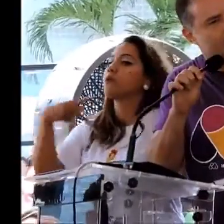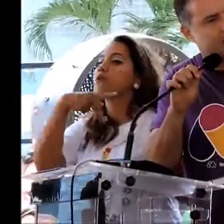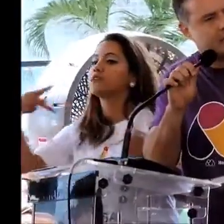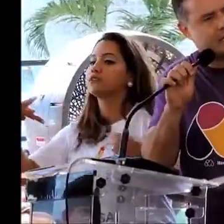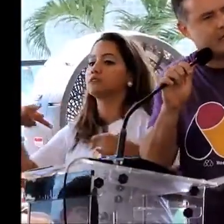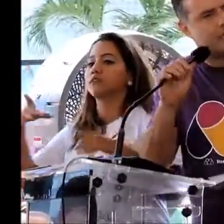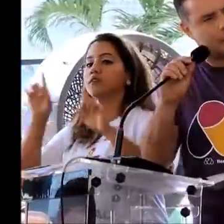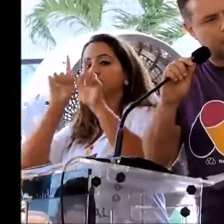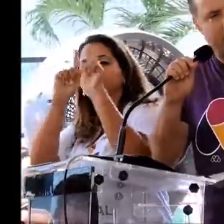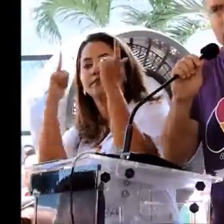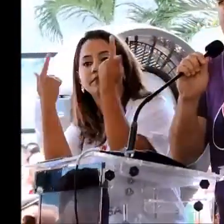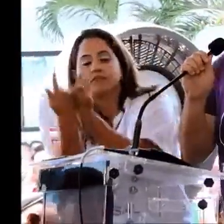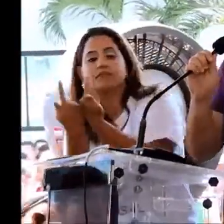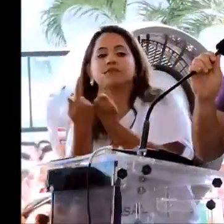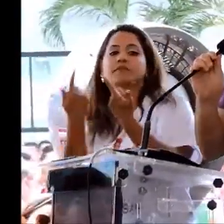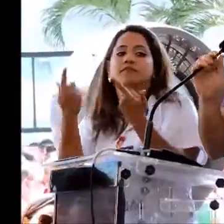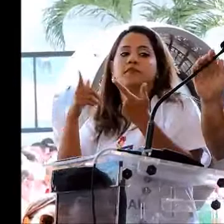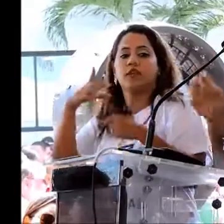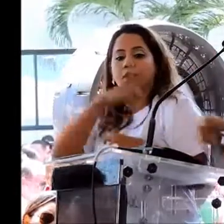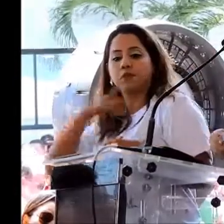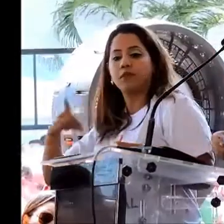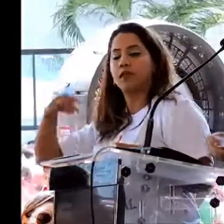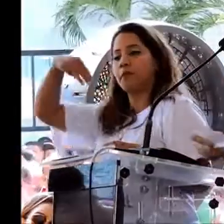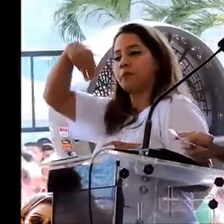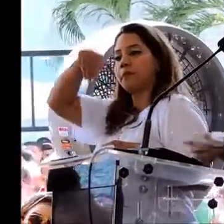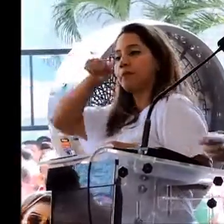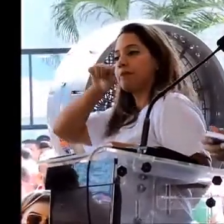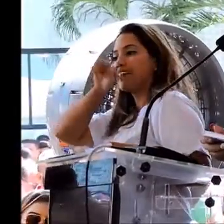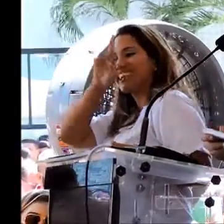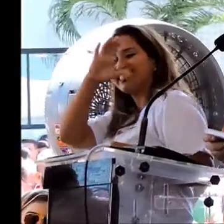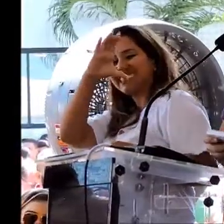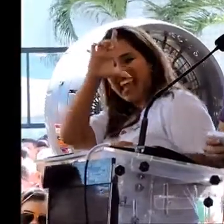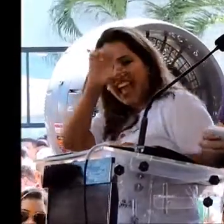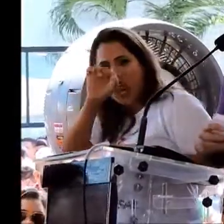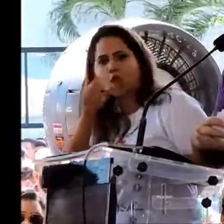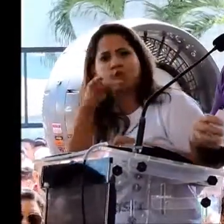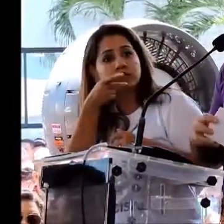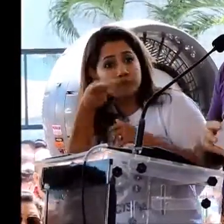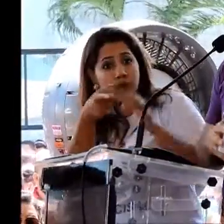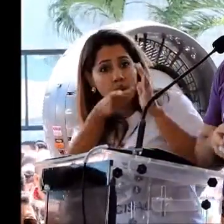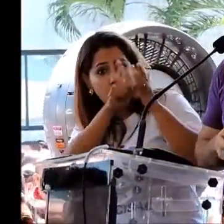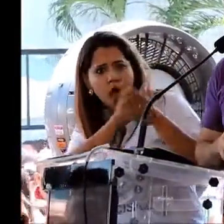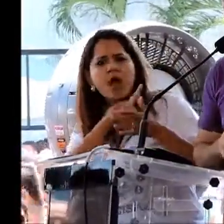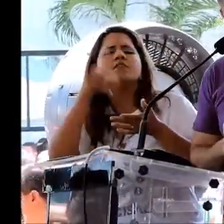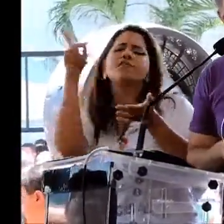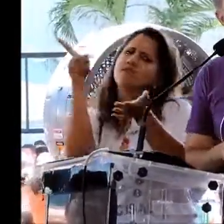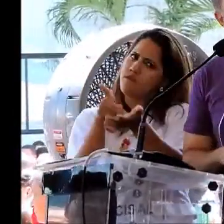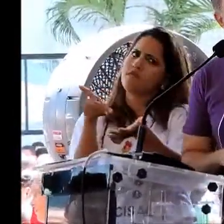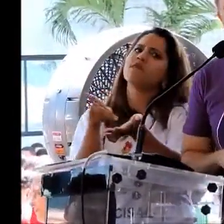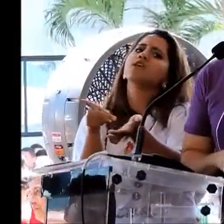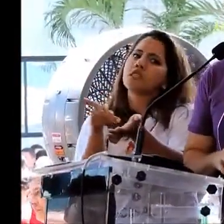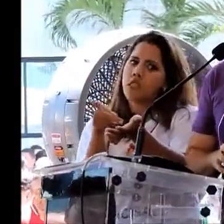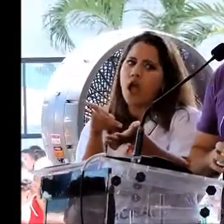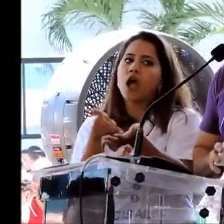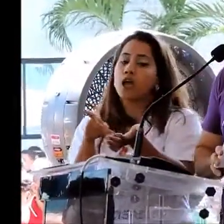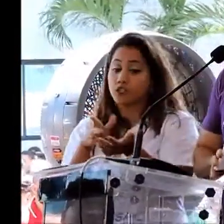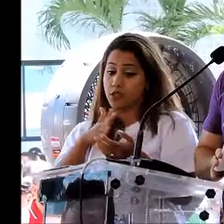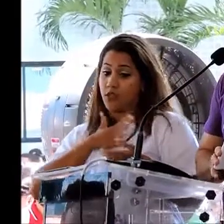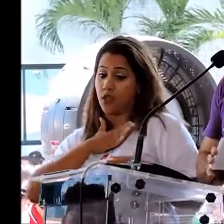da Assembleia Legislativa, deputado Marcelo Vitor. Que você colocou aqui, Marcelo, é verdade.